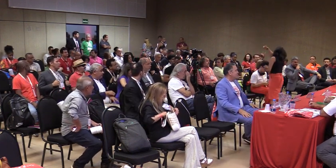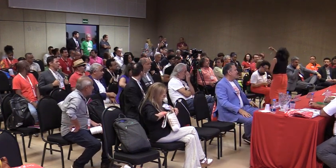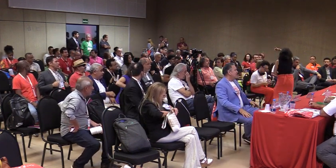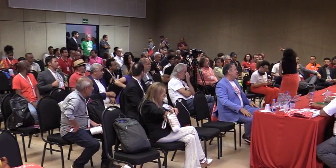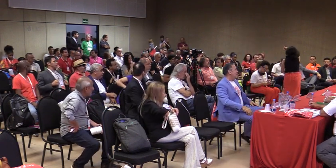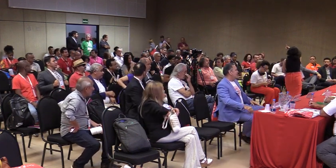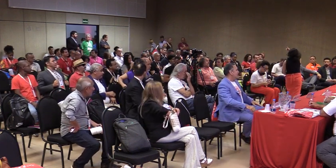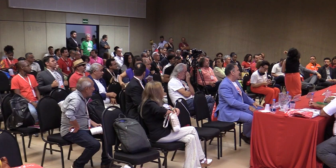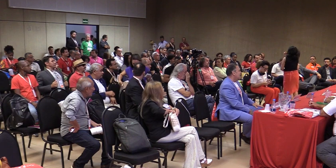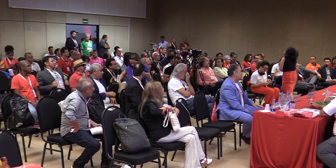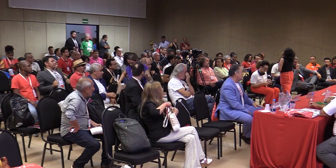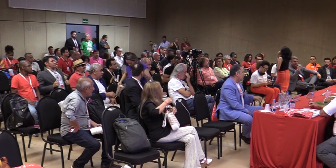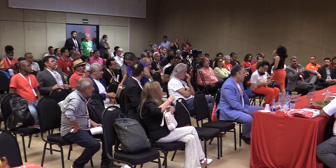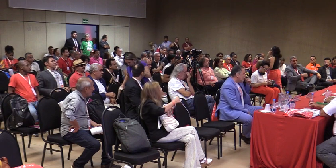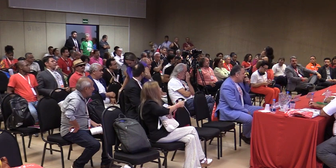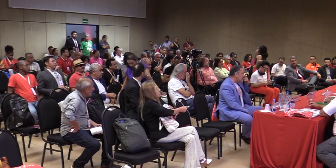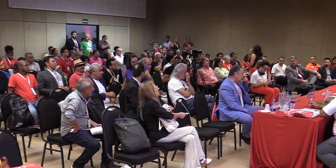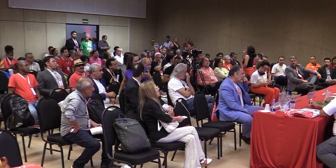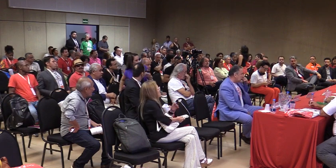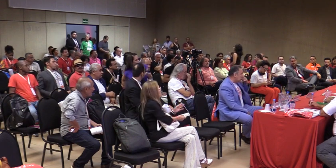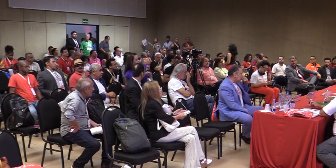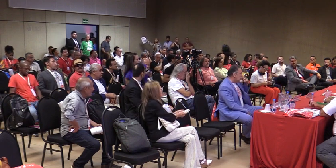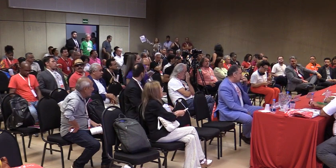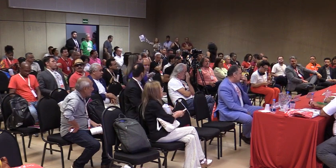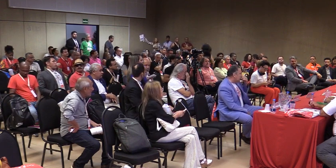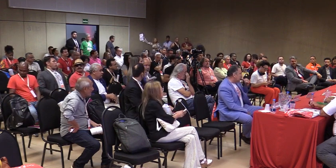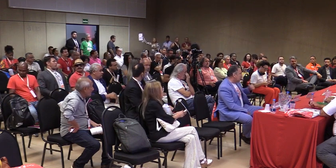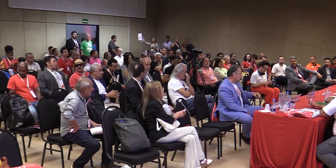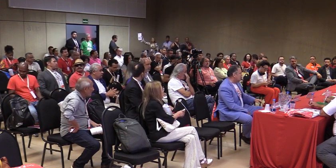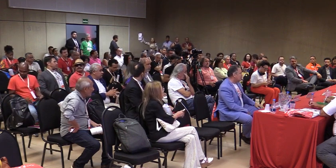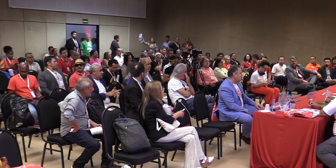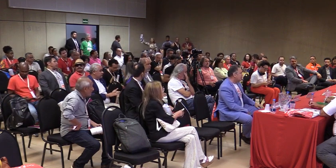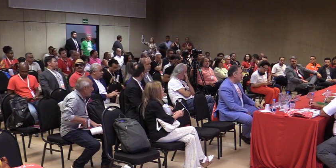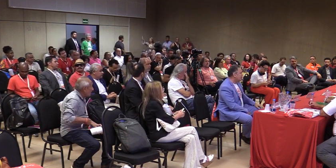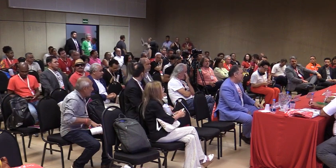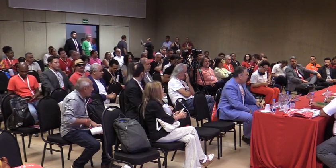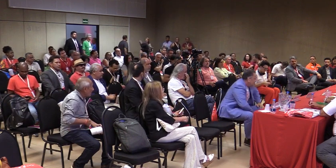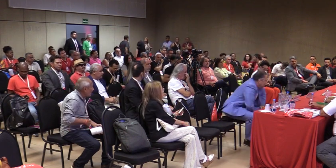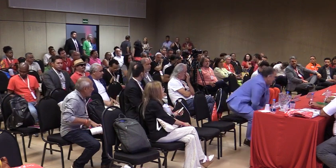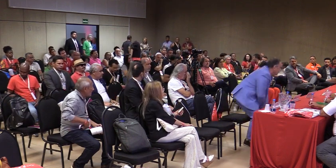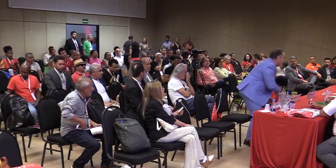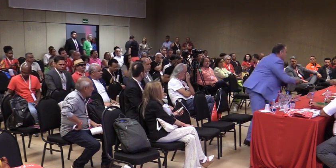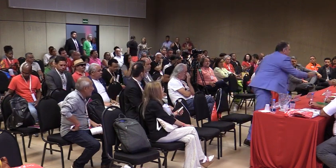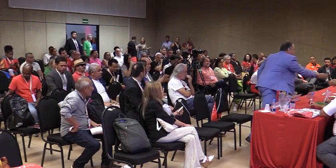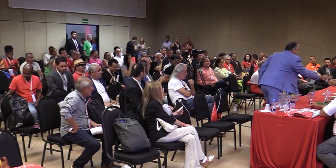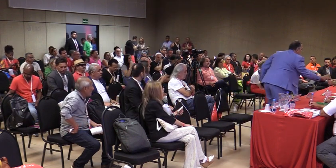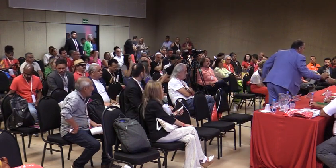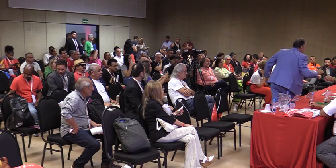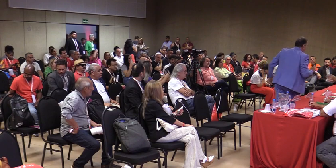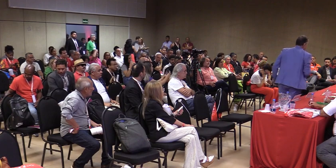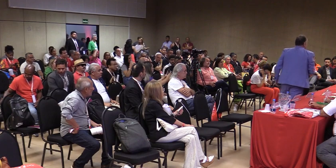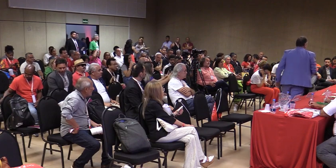Agora é o nosso companheiro coordenador do Setorial de Segurança Pública do PT da Bahia, Agrimaldo.